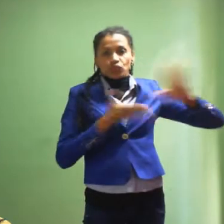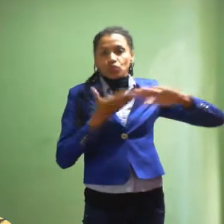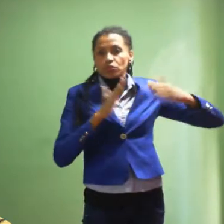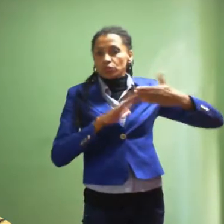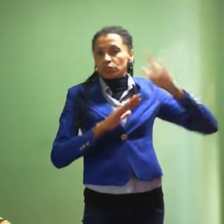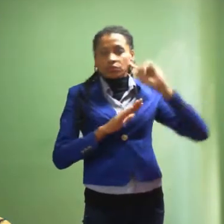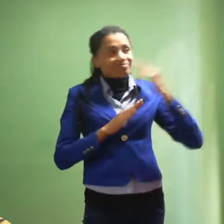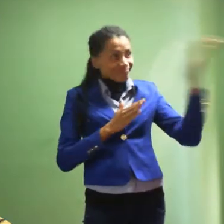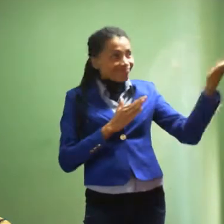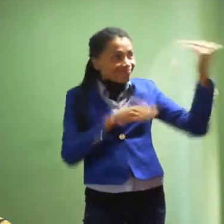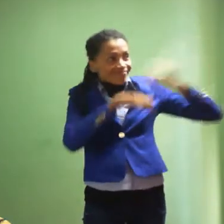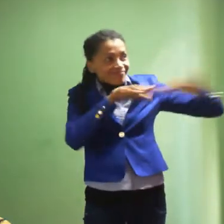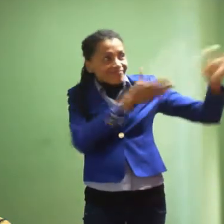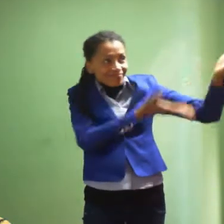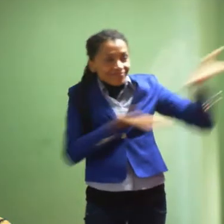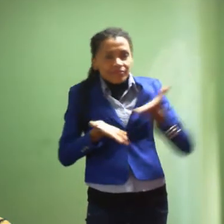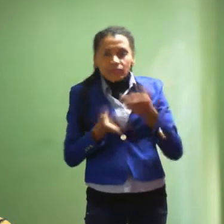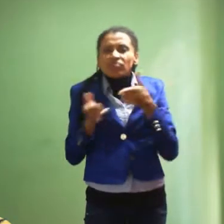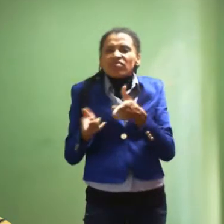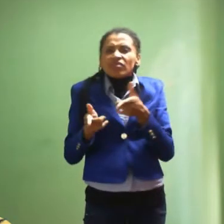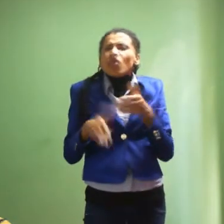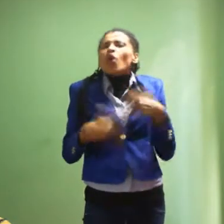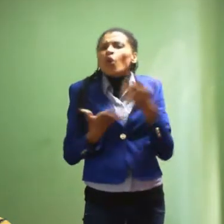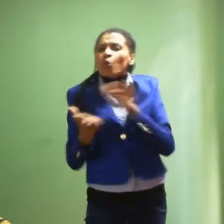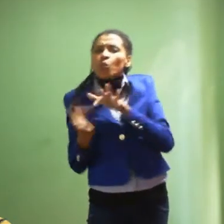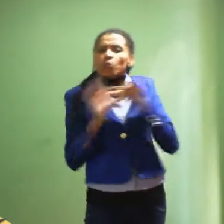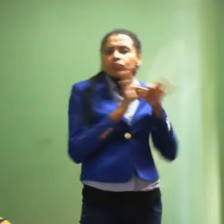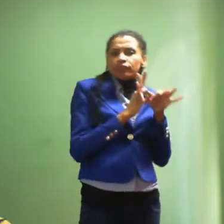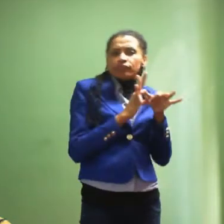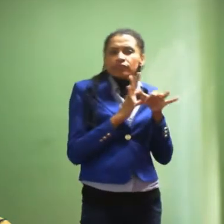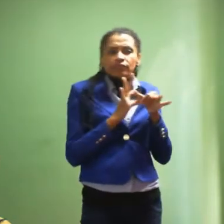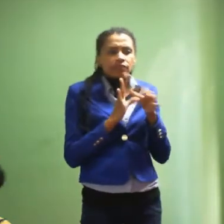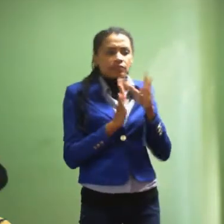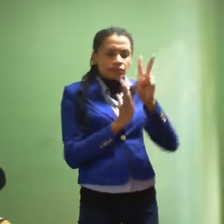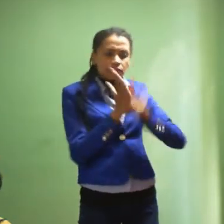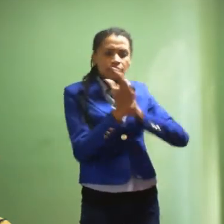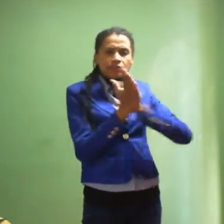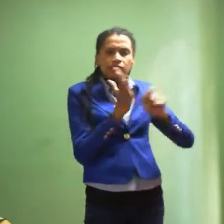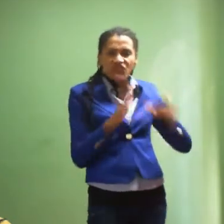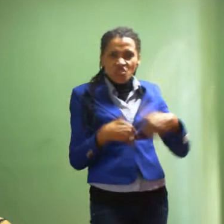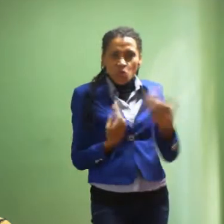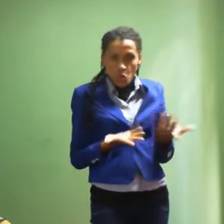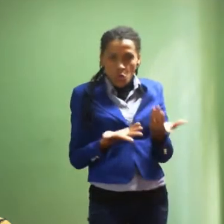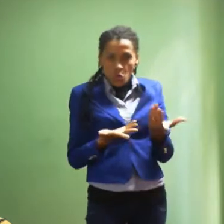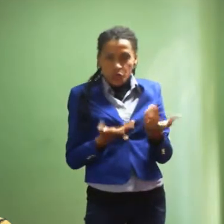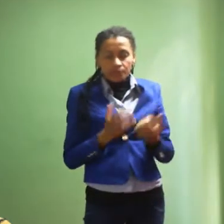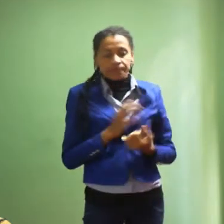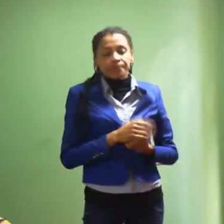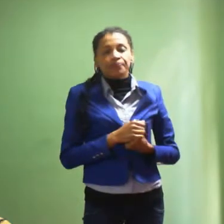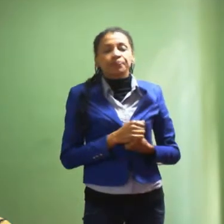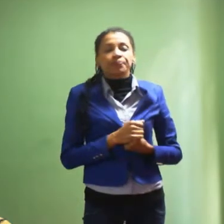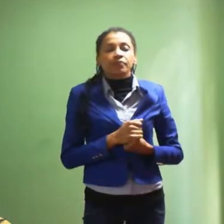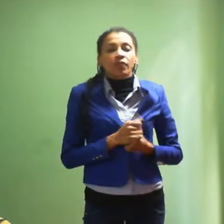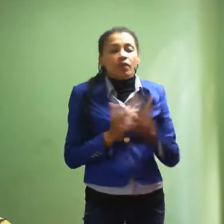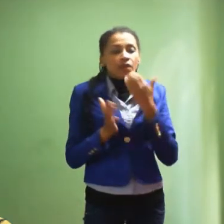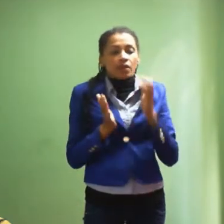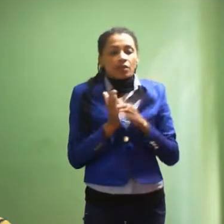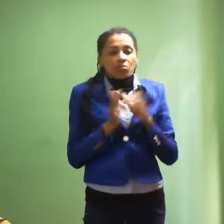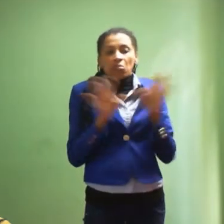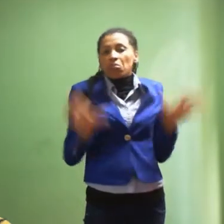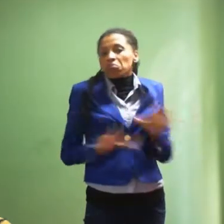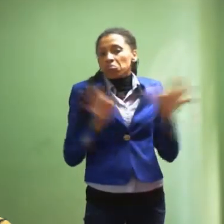sorda a visitarlos. ¿Cuál es la manera de pronto de recoger esa información y plasmarla por escrito? Una actividad